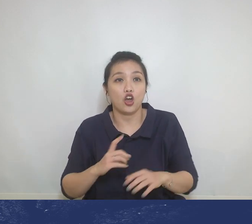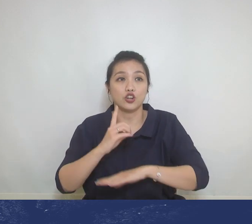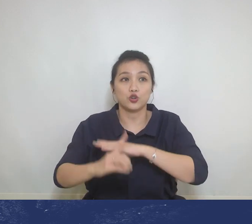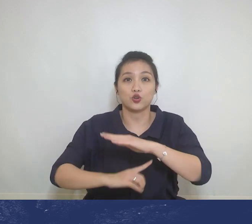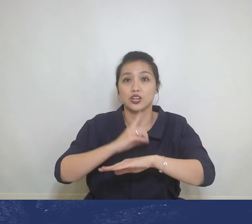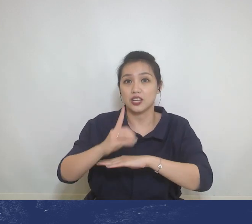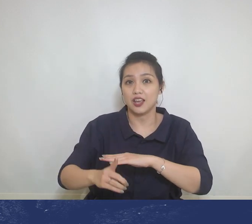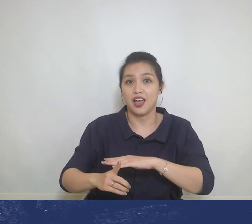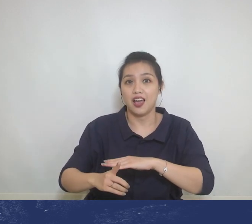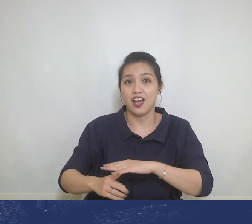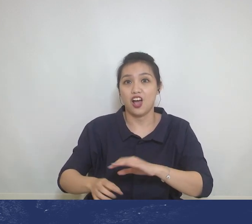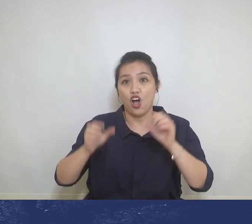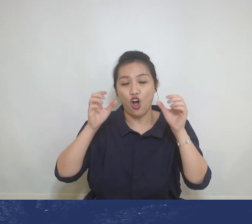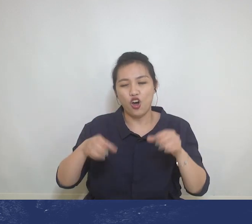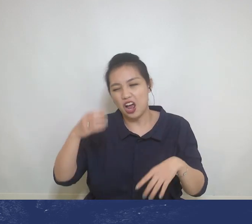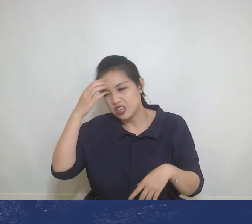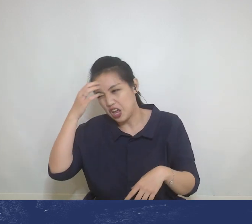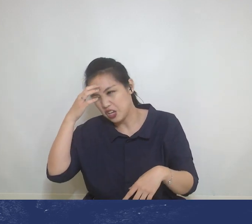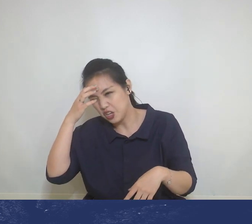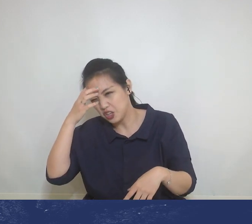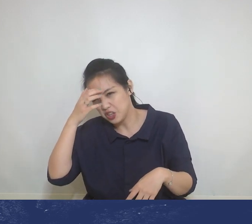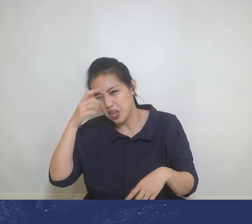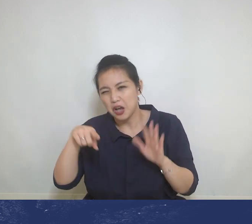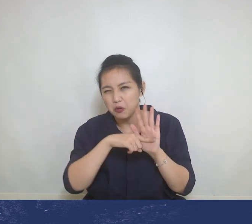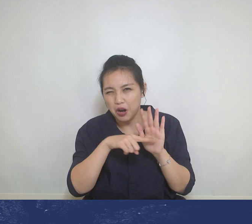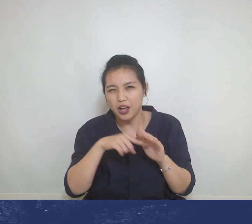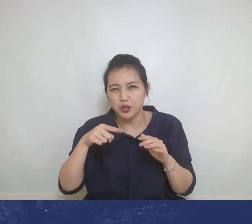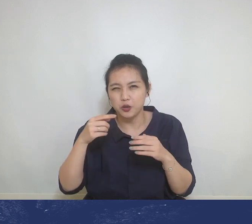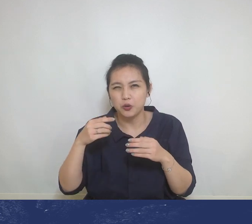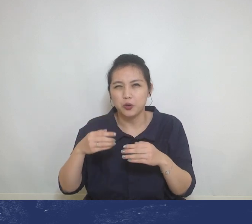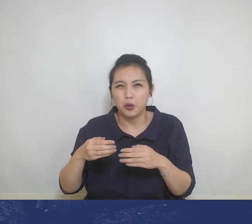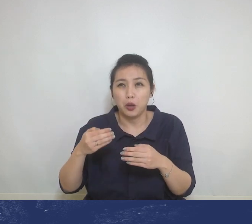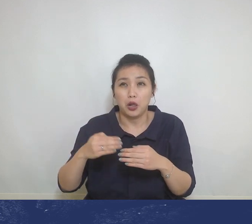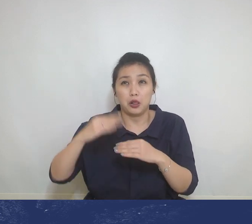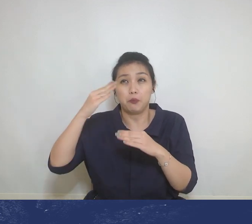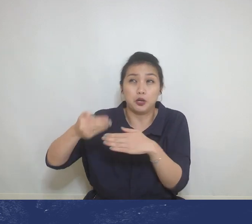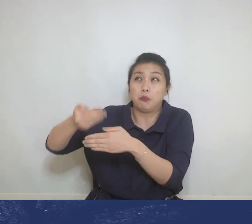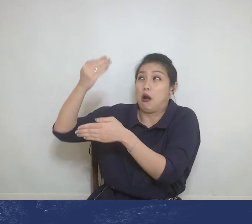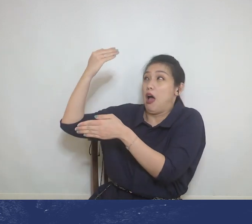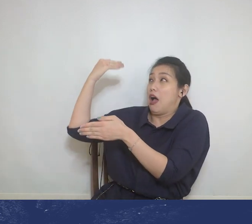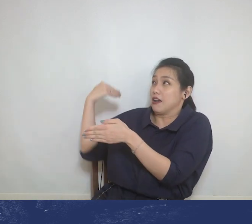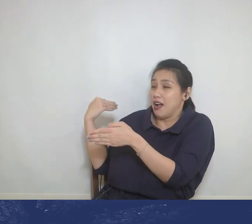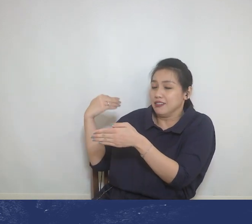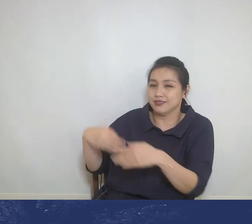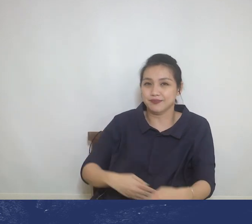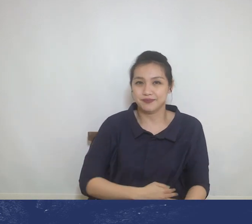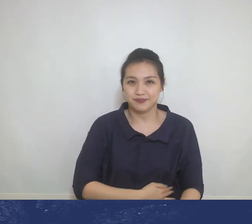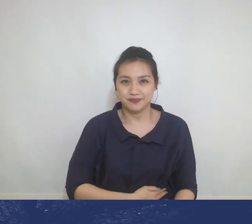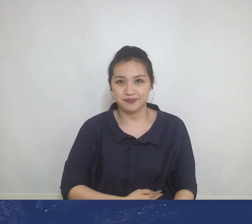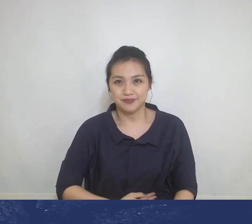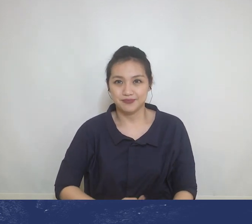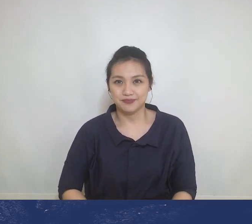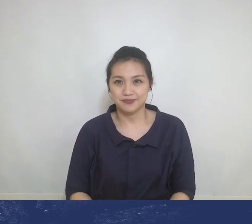satu-satunya kekuatan dia. Seharusnya dia lebih tidak pede. Seharusnya dia lebih ke belakang. Mungkin manggil kudanya satu, dia mendingan dia